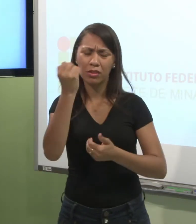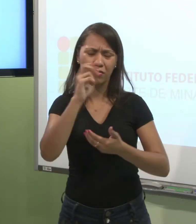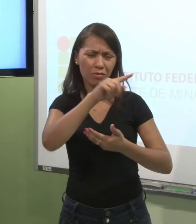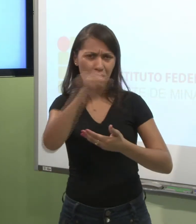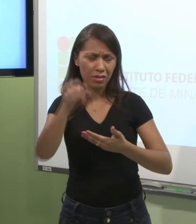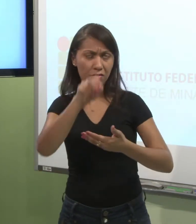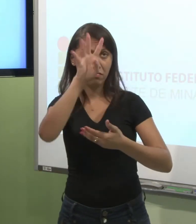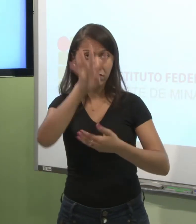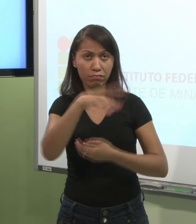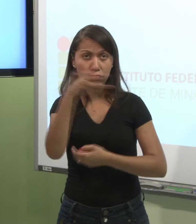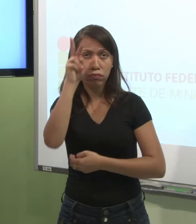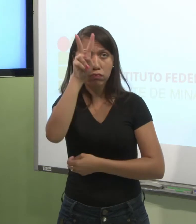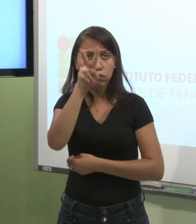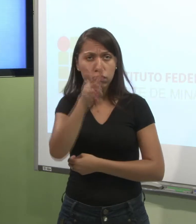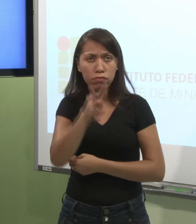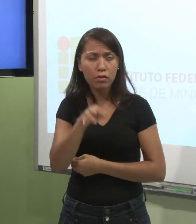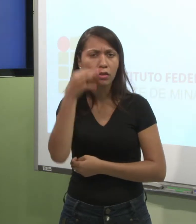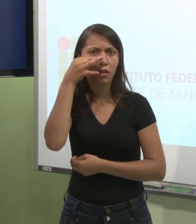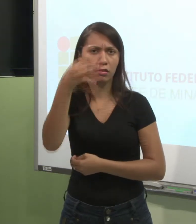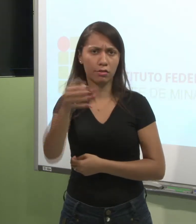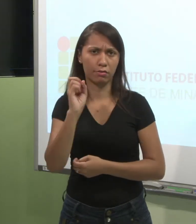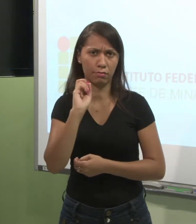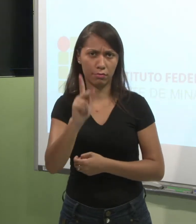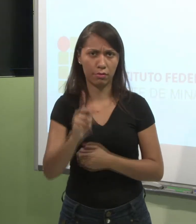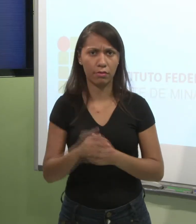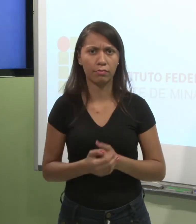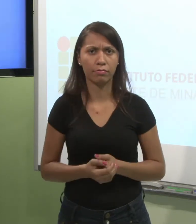por favor, e fiquem atentos.